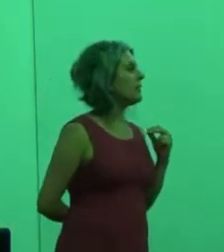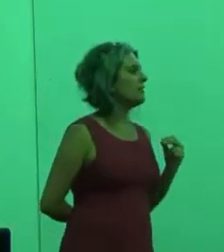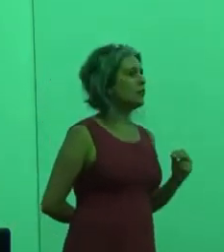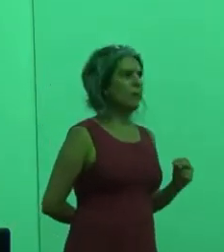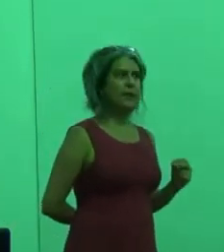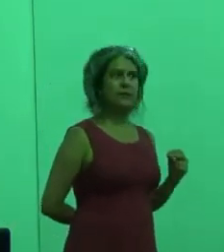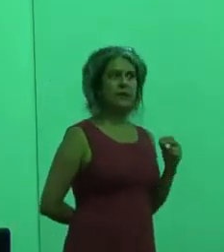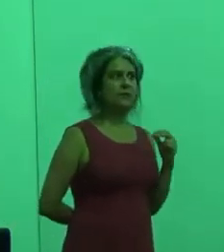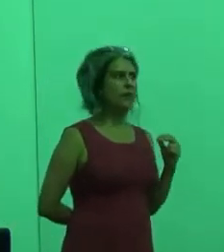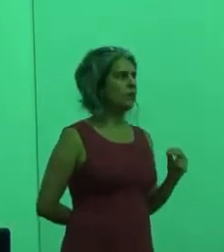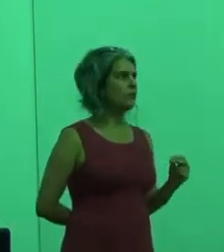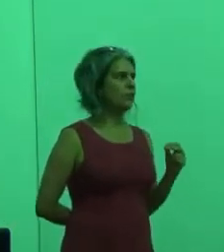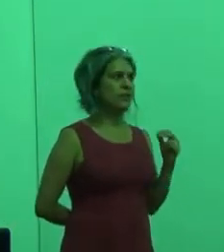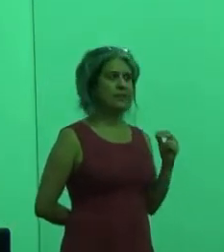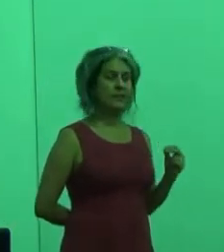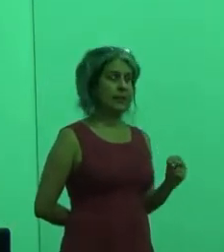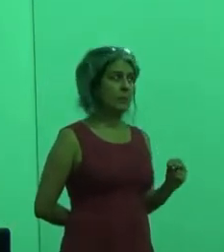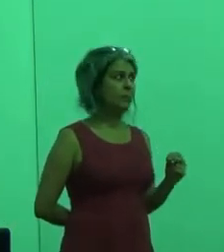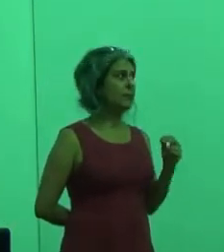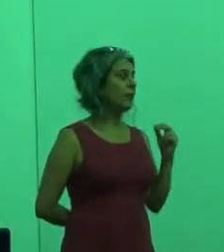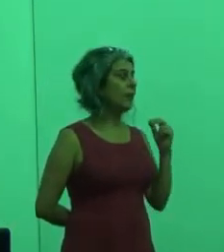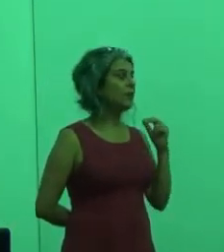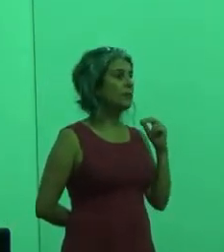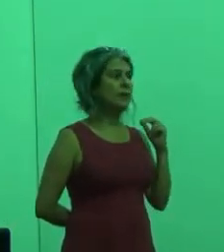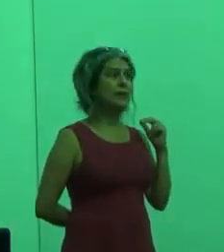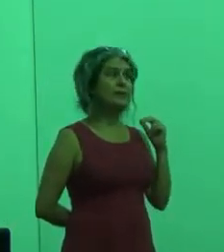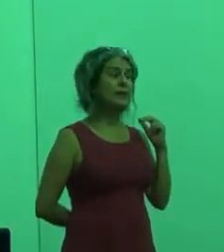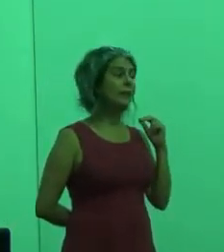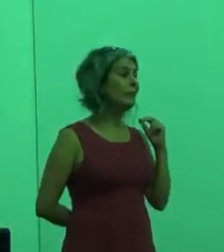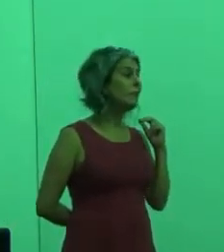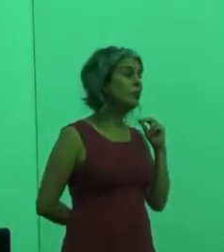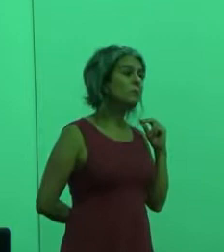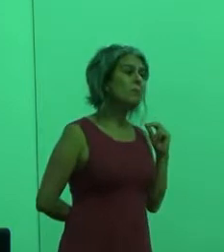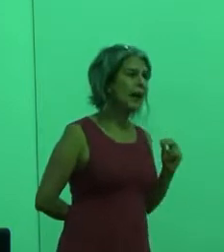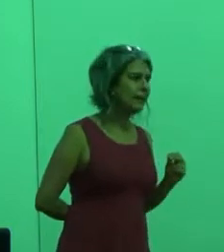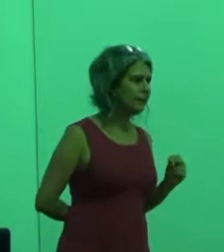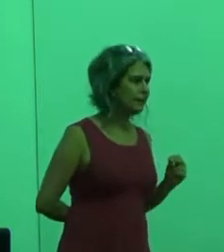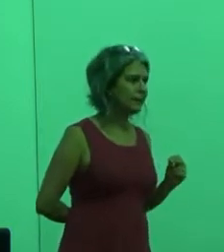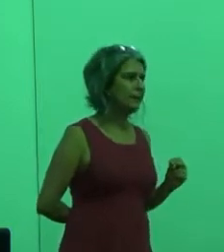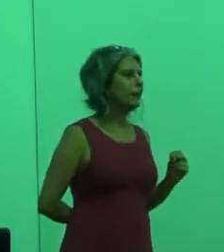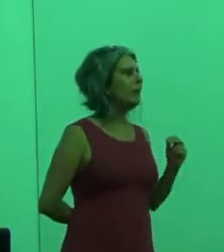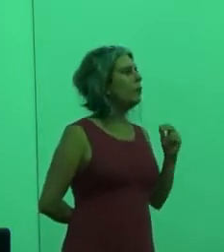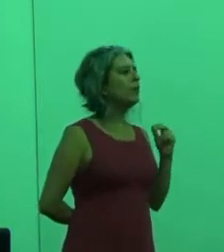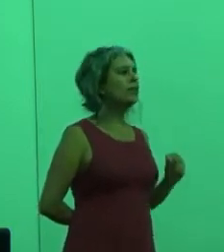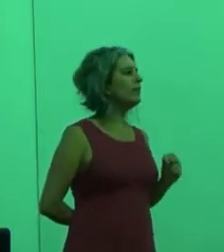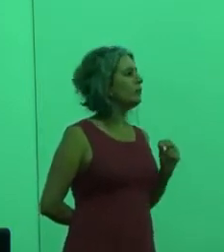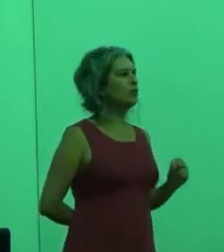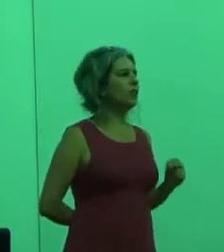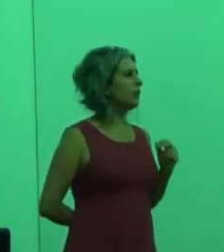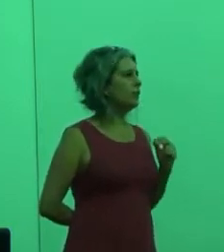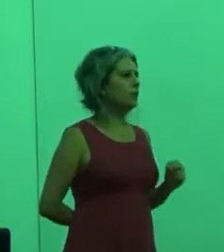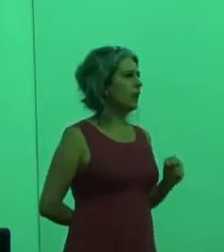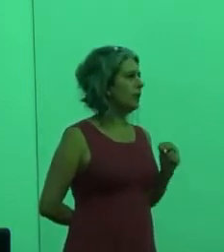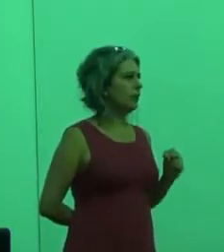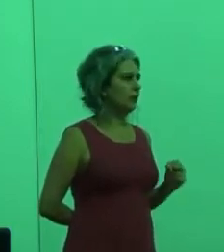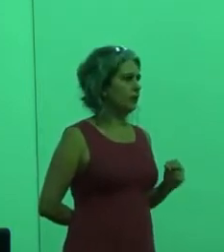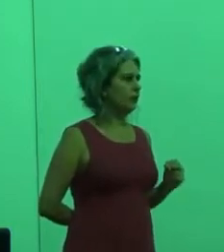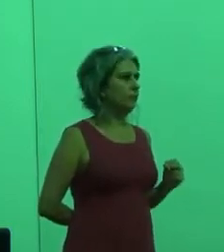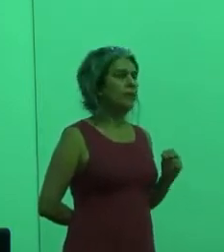isso aparece nas vidas de vocês sempre, mas para nós aparece demais o que, que vai ser considerado literário ou não.